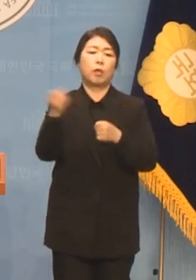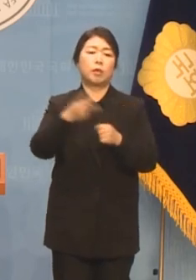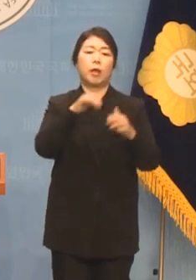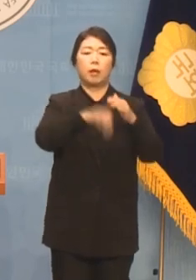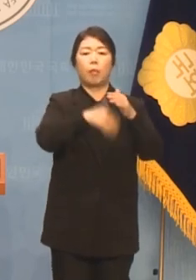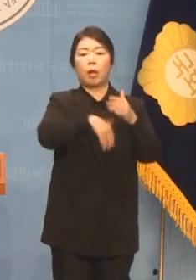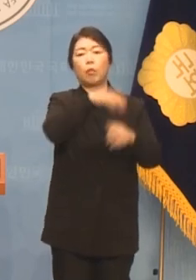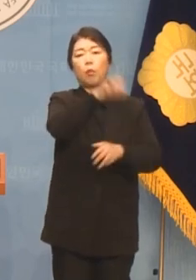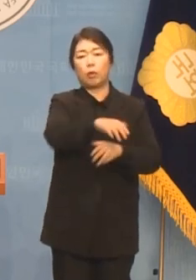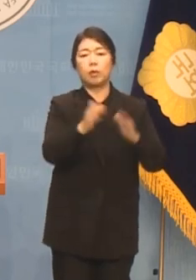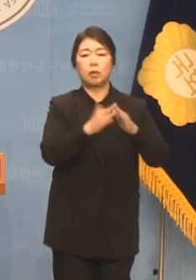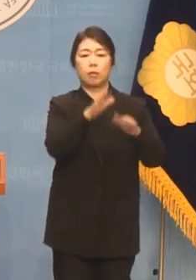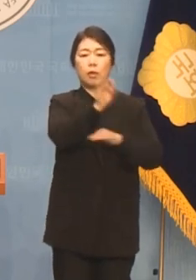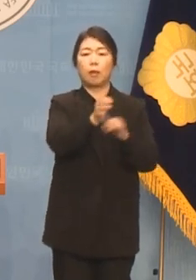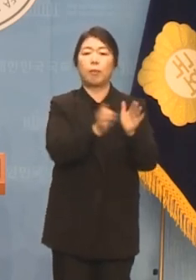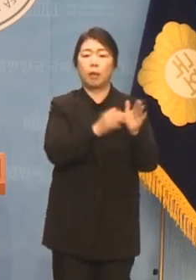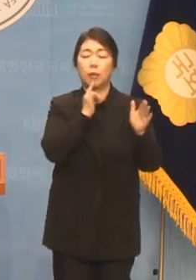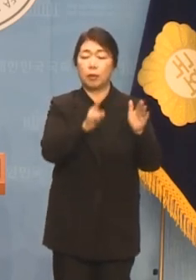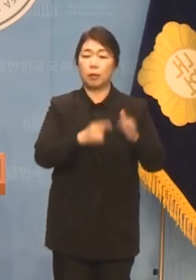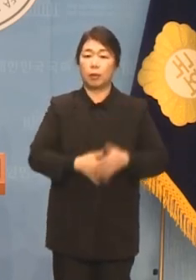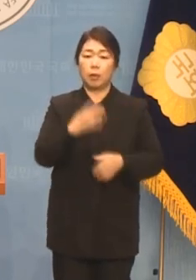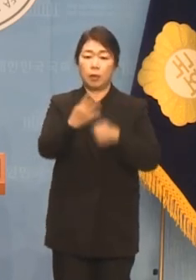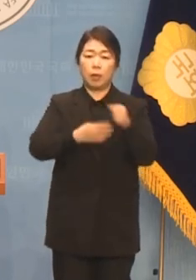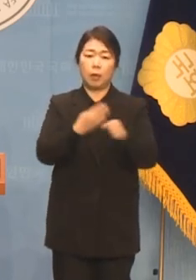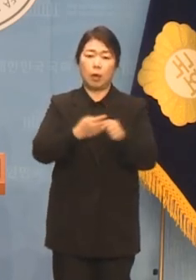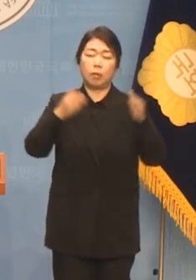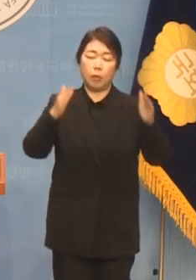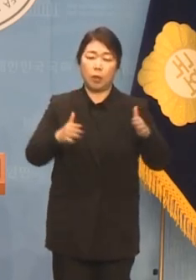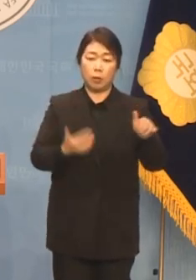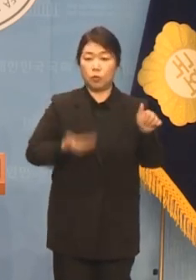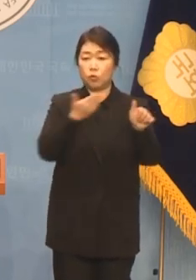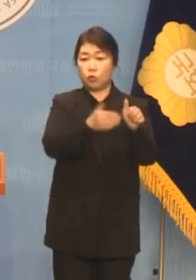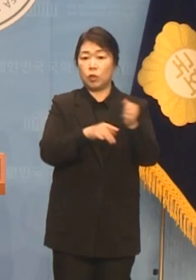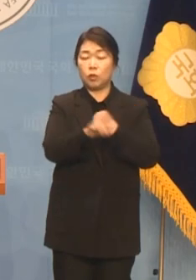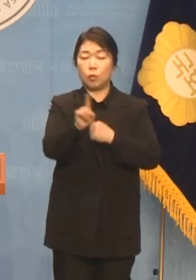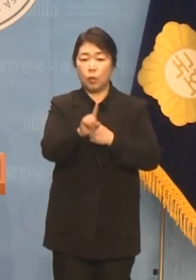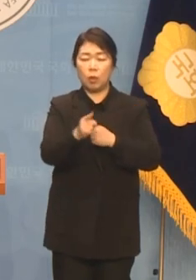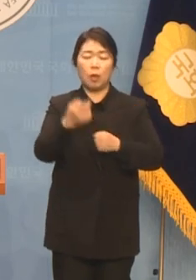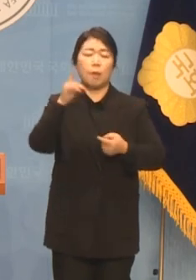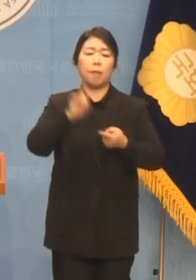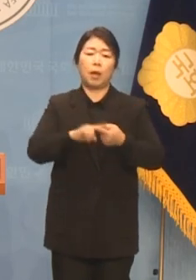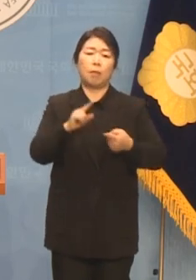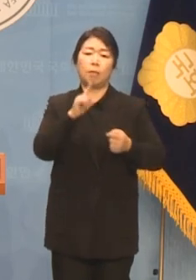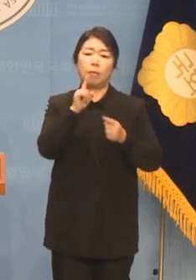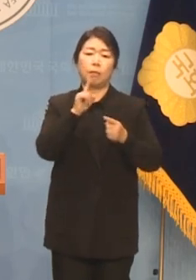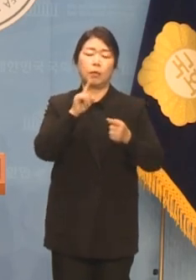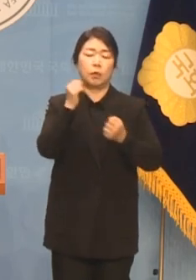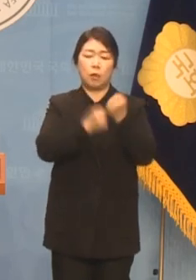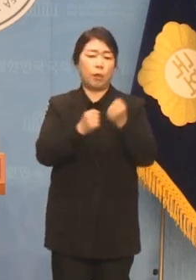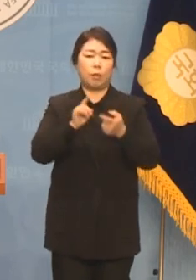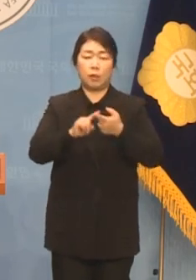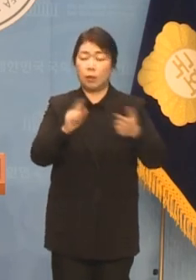주택을 매입했다면 4년 만에 증여한 건 앞뒤가 맞지